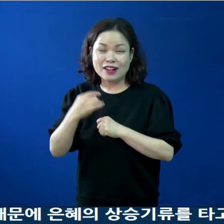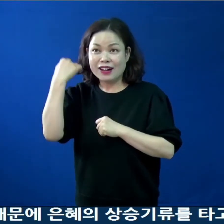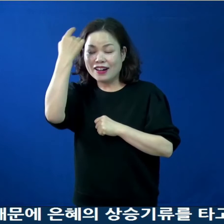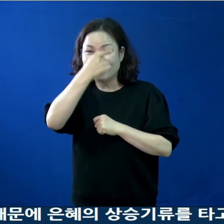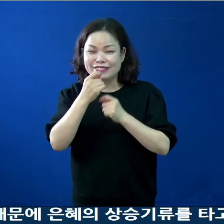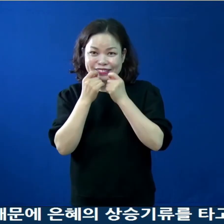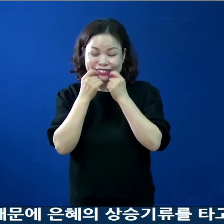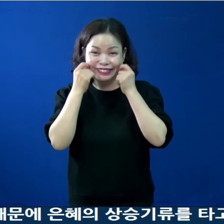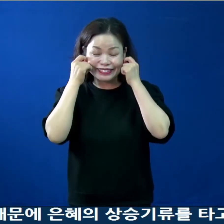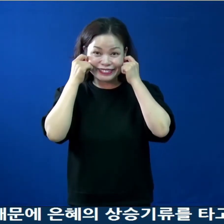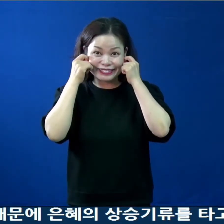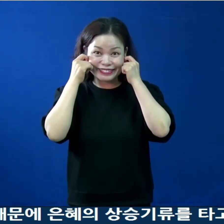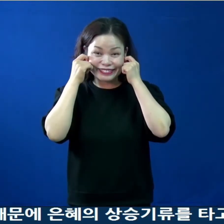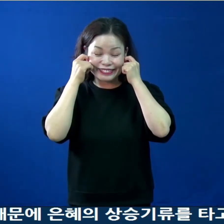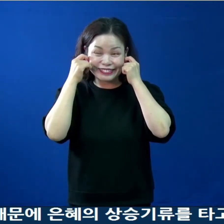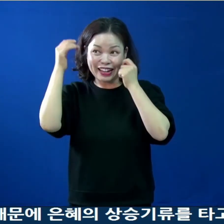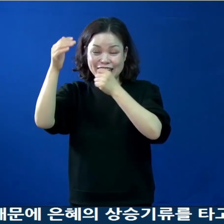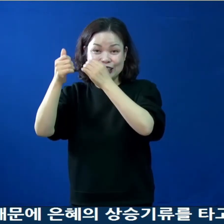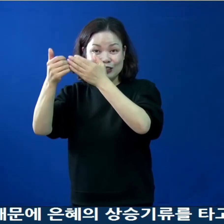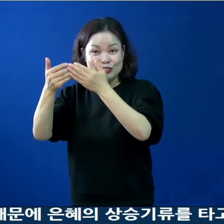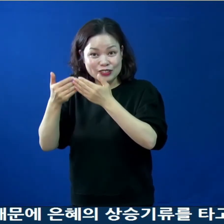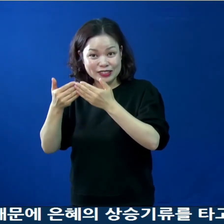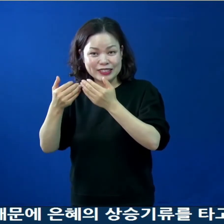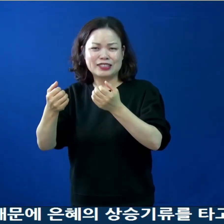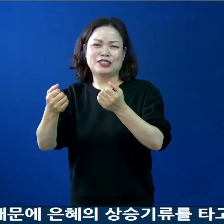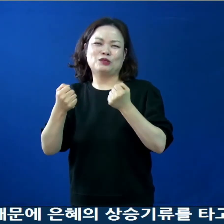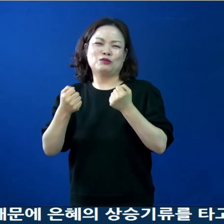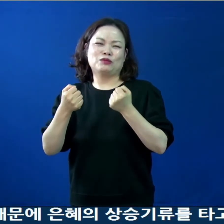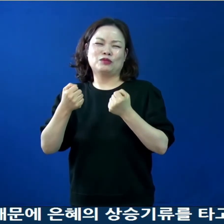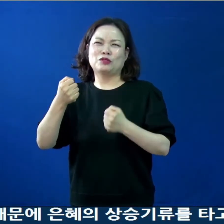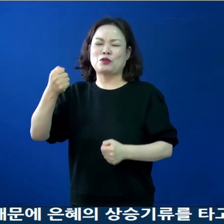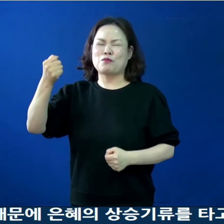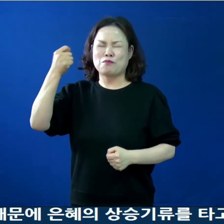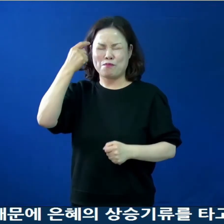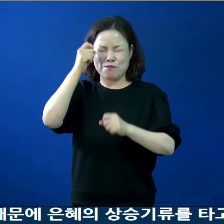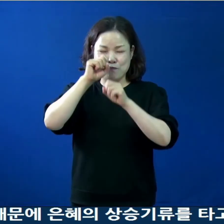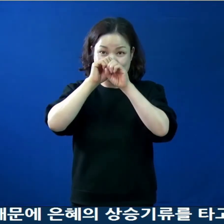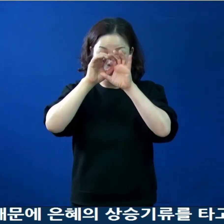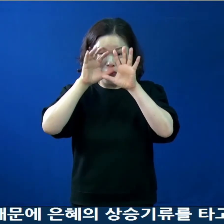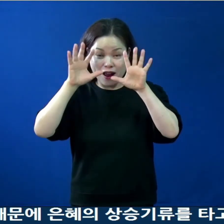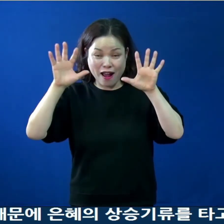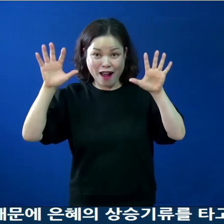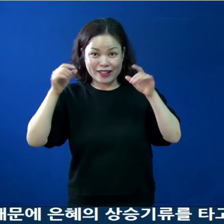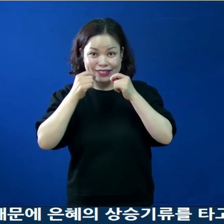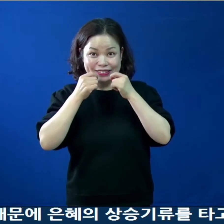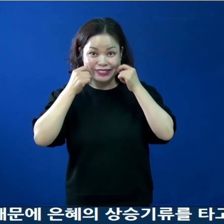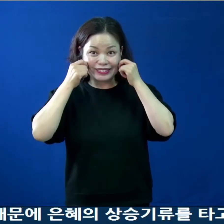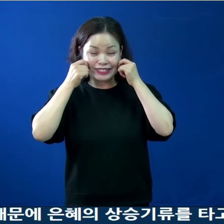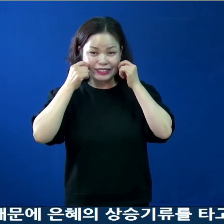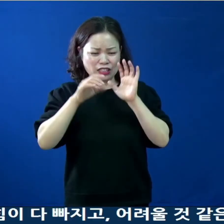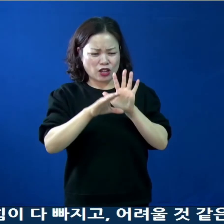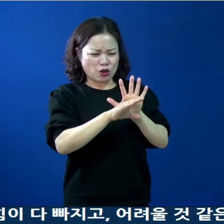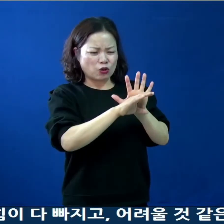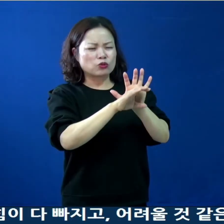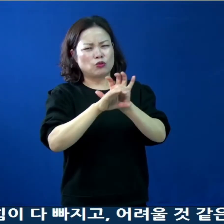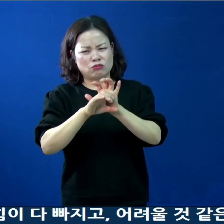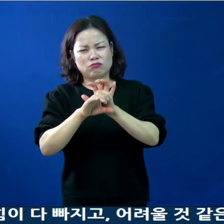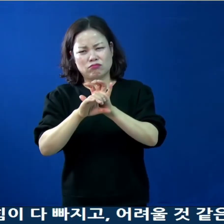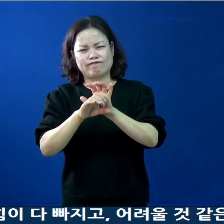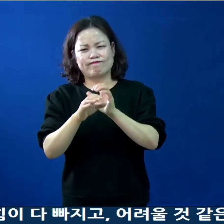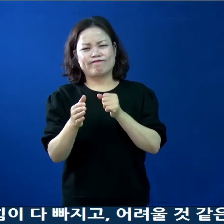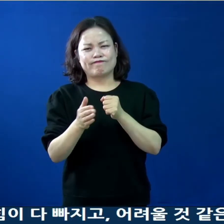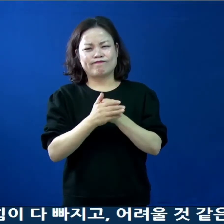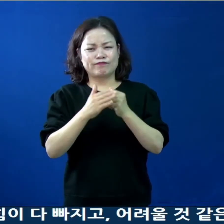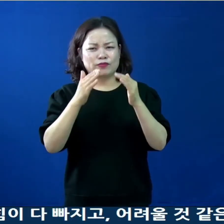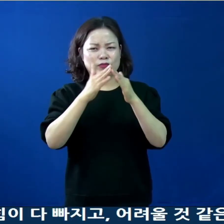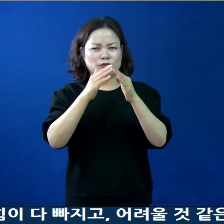막 밝아요. 하나님 주신 힘으로 인해서 얼굴에 빛이 납니다. 여러분, 코로나 때문일 수도 있고,